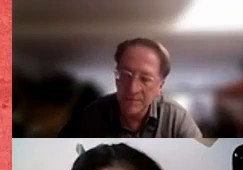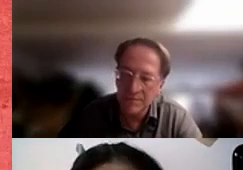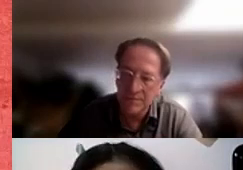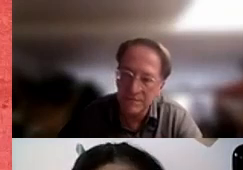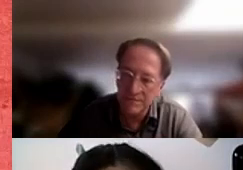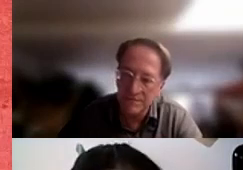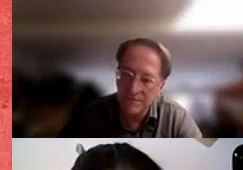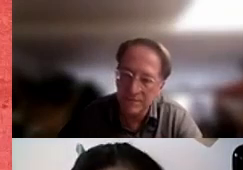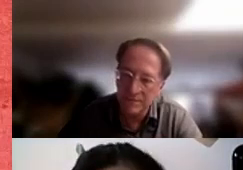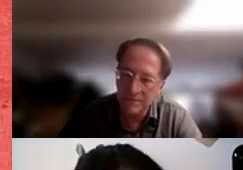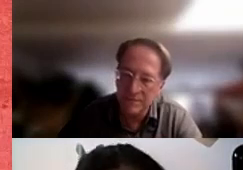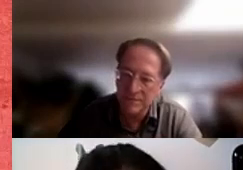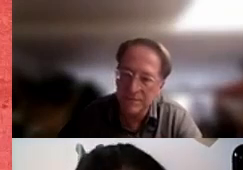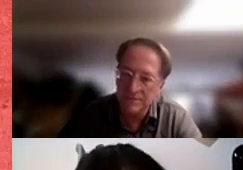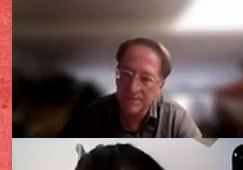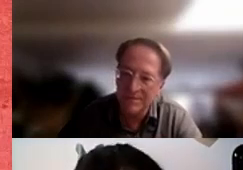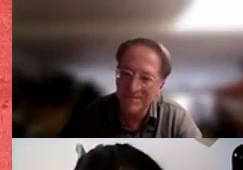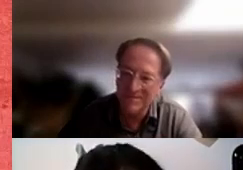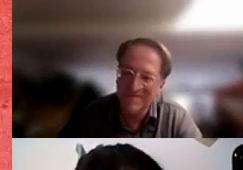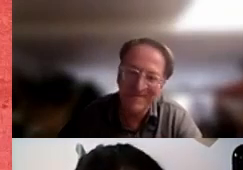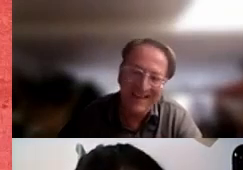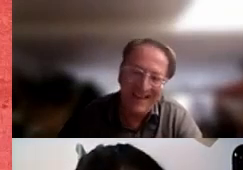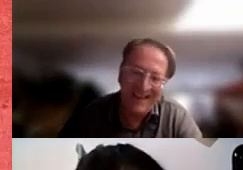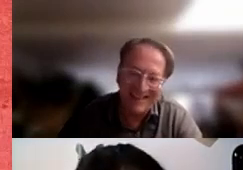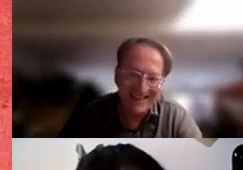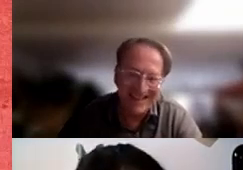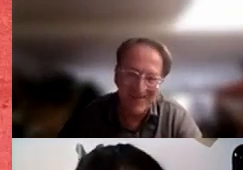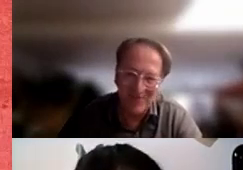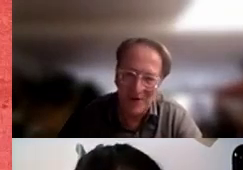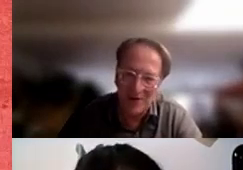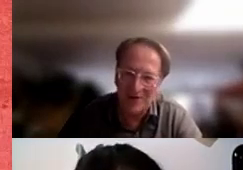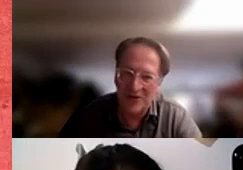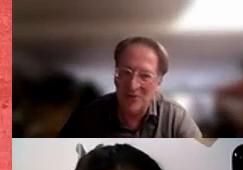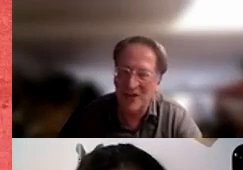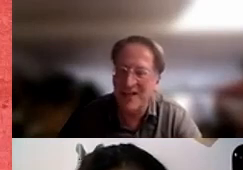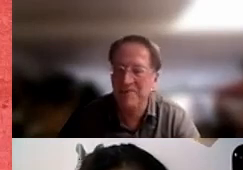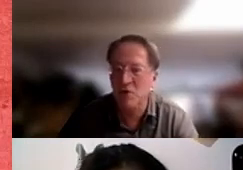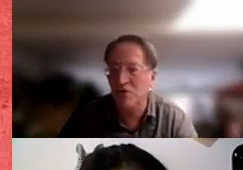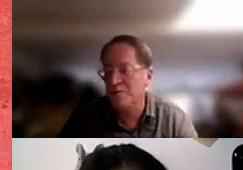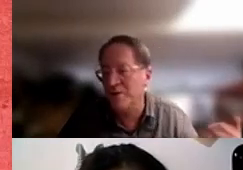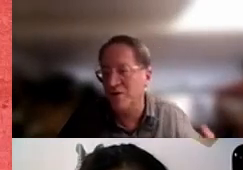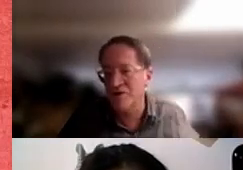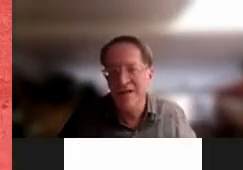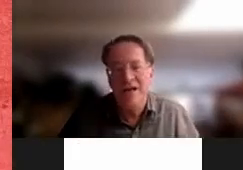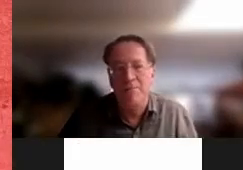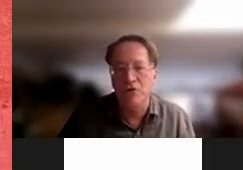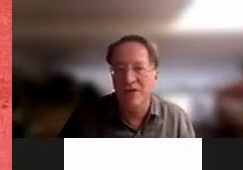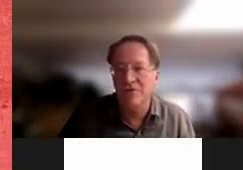aportar a la construcción colectiva de saberes. Gracias, Tatiana. Bueno, continuamos aquí. Uno de los